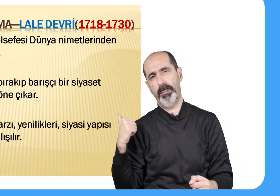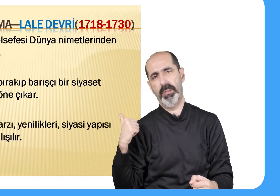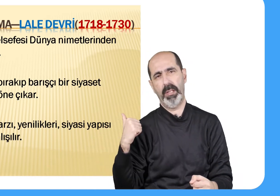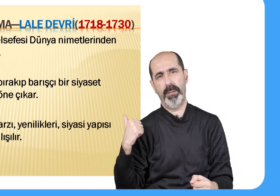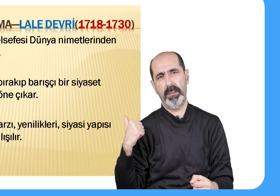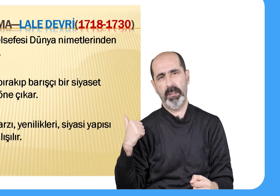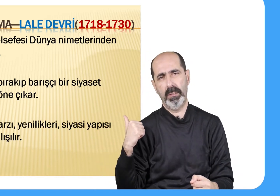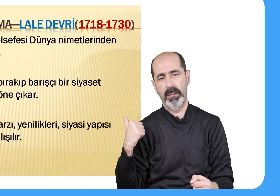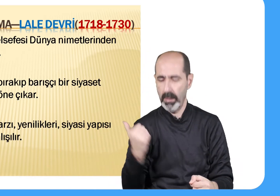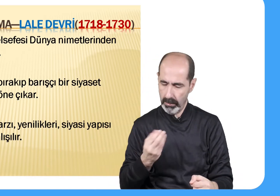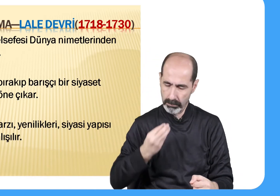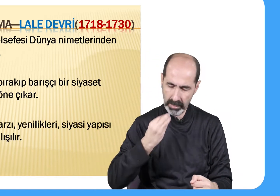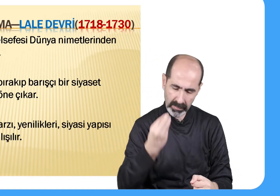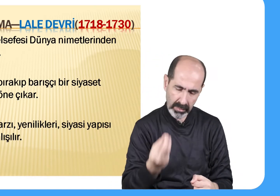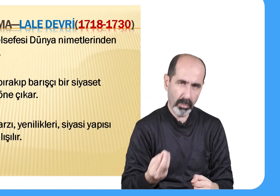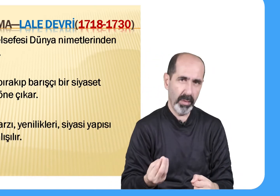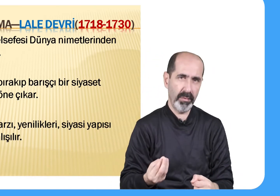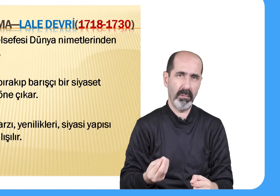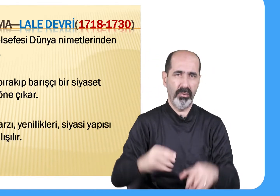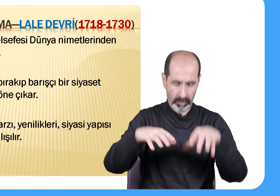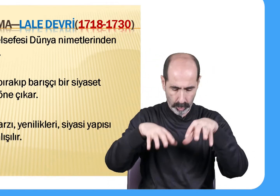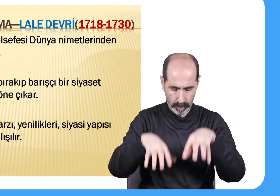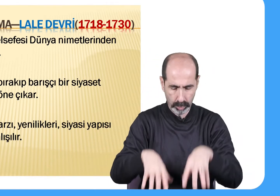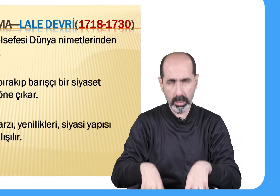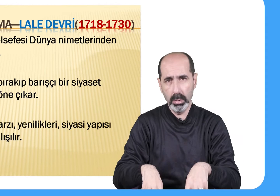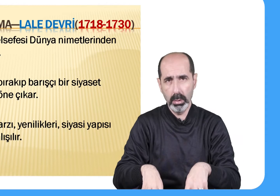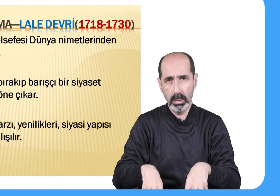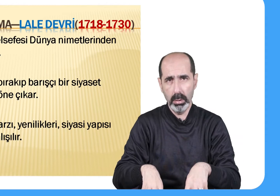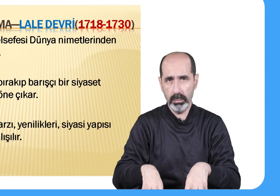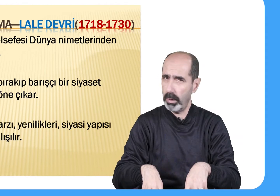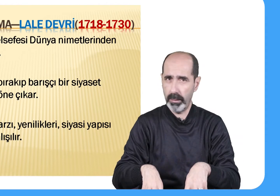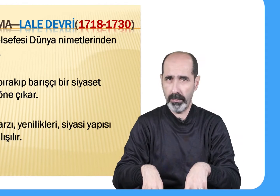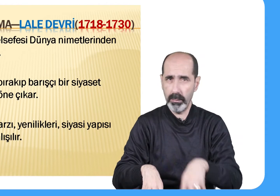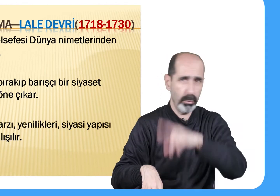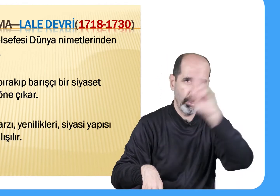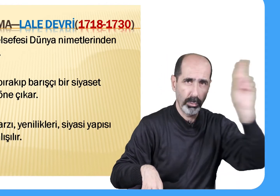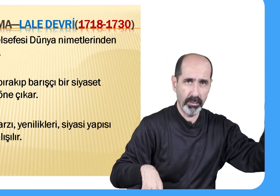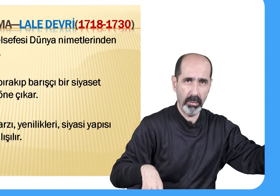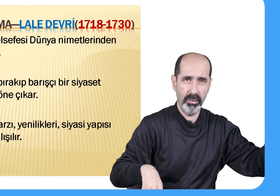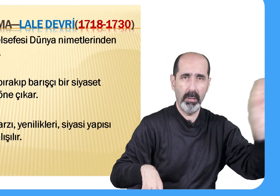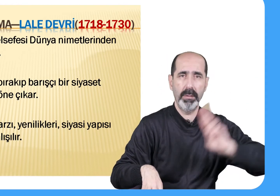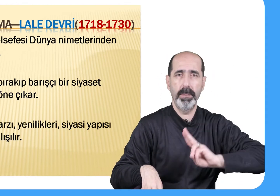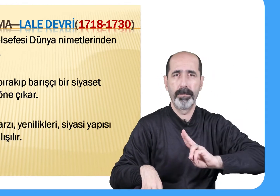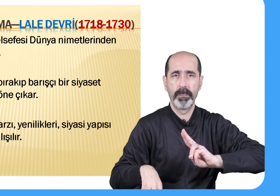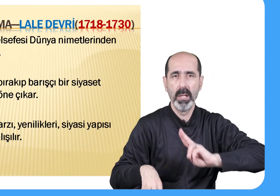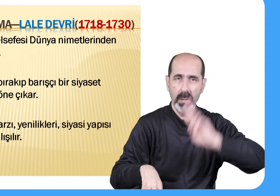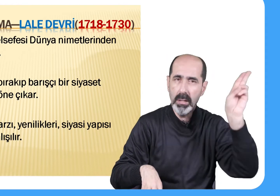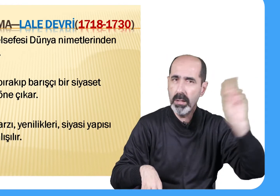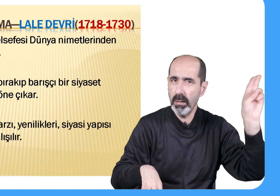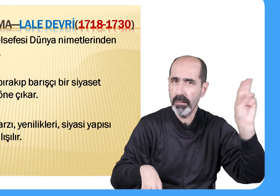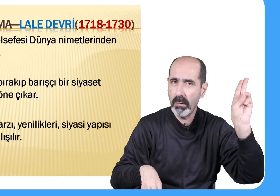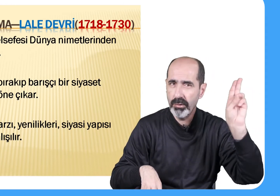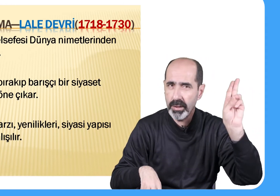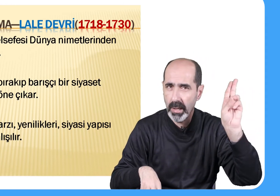Savaşı bir tarafa attık Batı ile olan Savaşı durdurduk çok enteresandır doğuda savaş devam etti